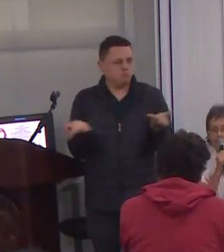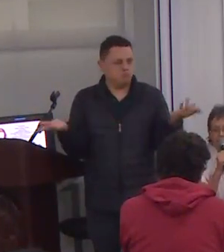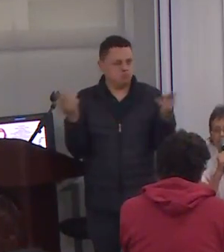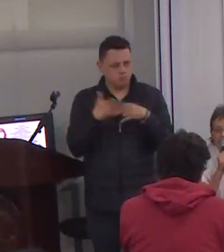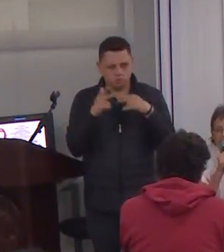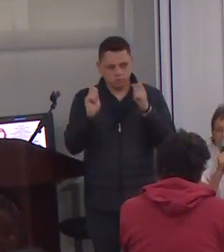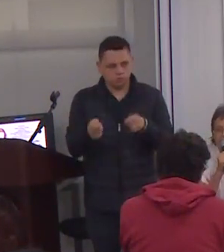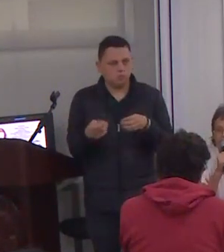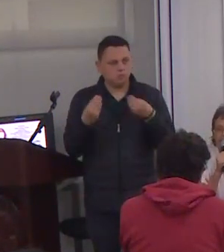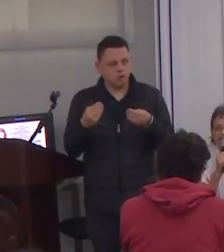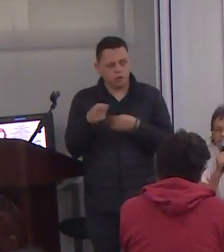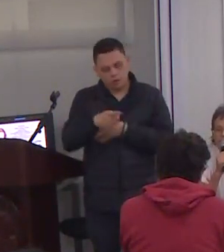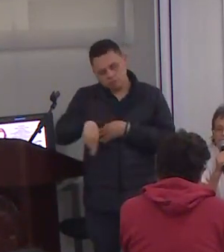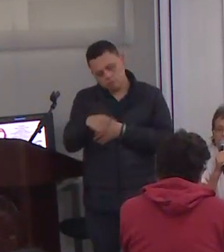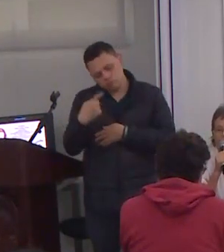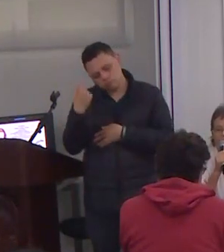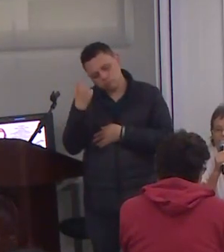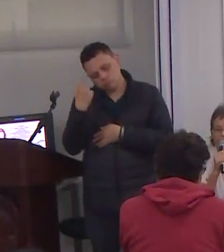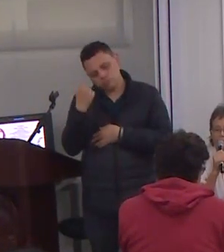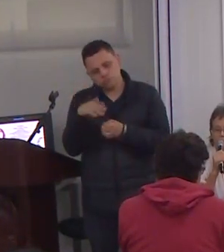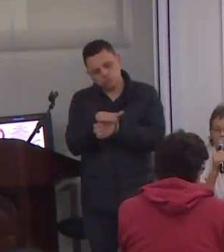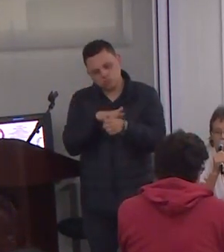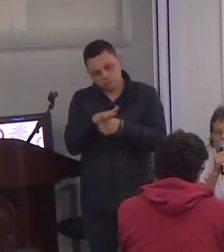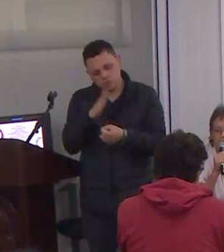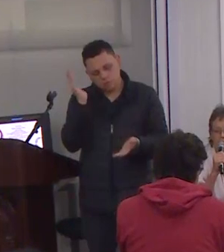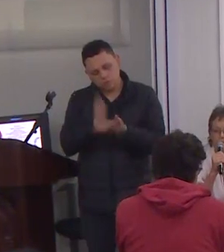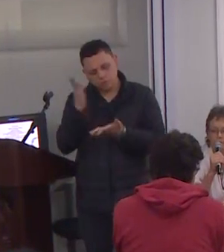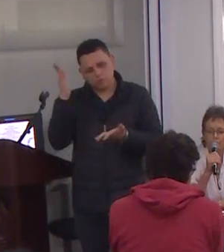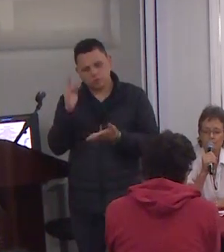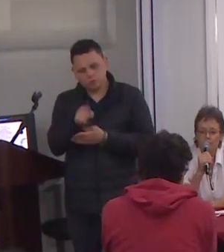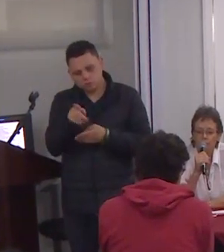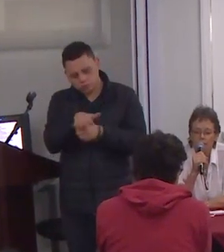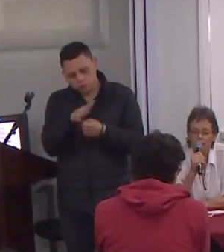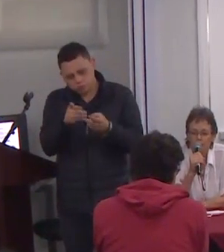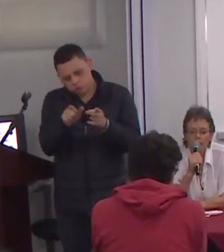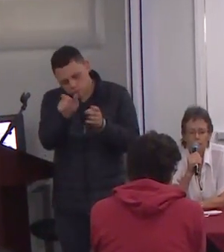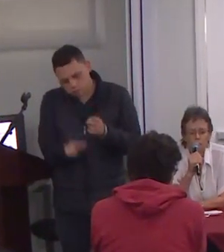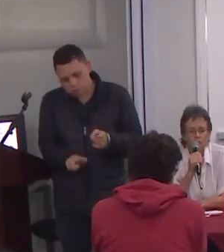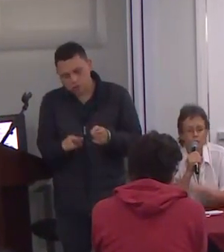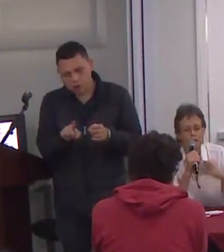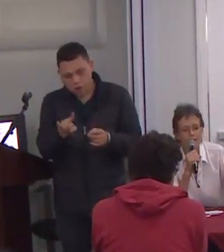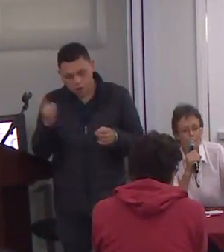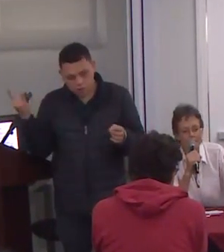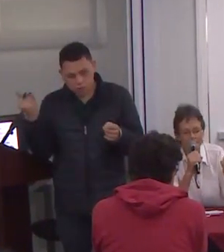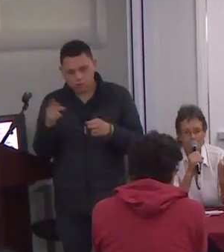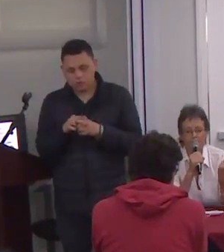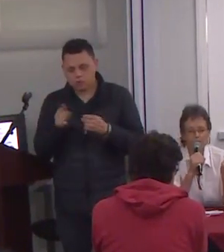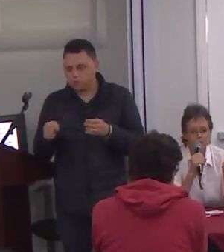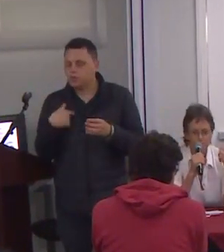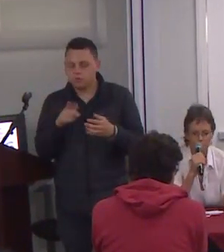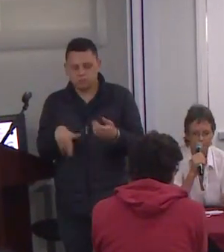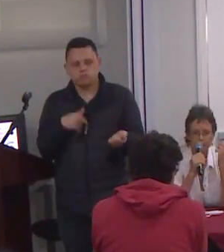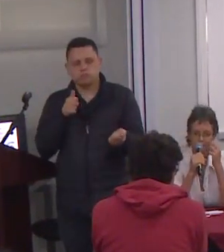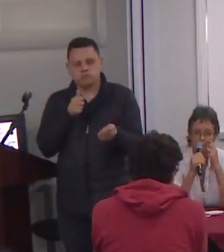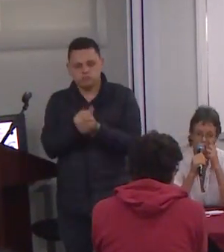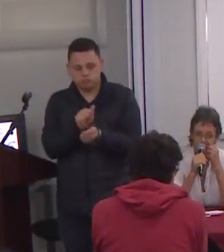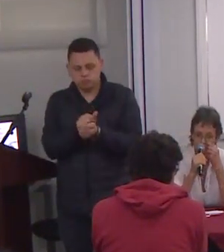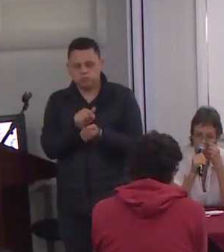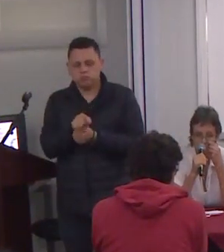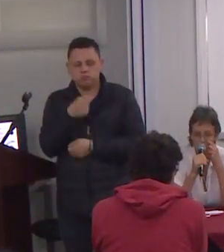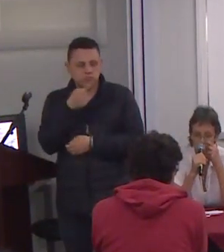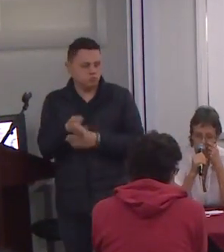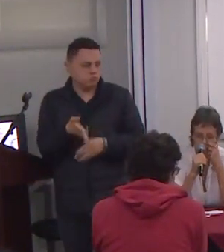para entender el evento que está viviendo ese chico y dentro de un acompañamiento como dice